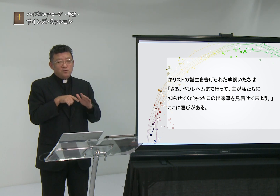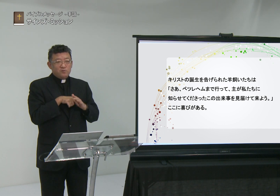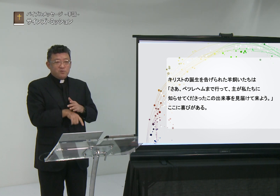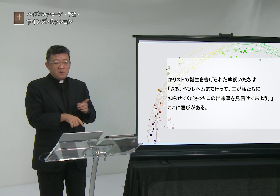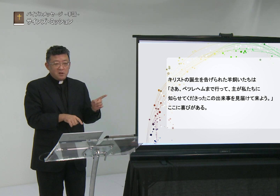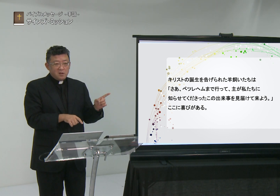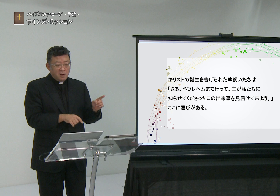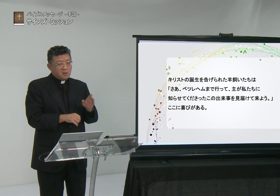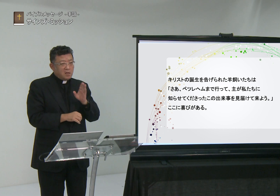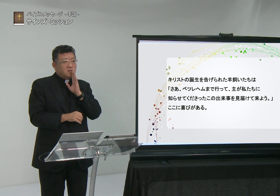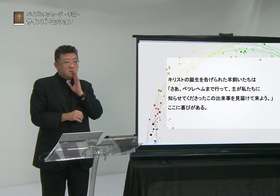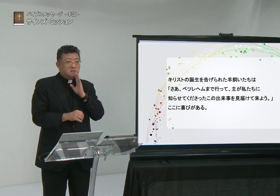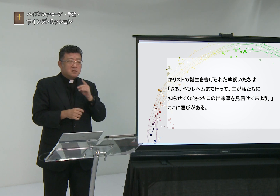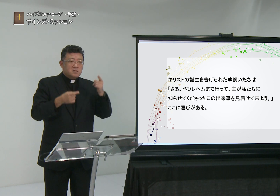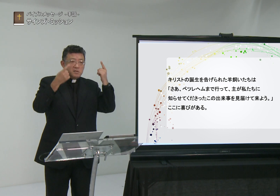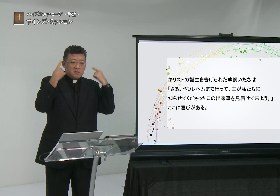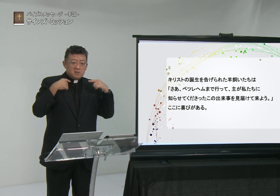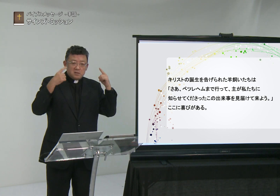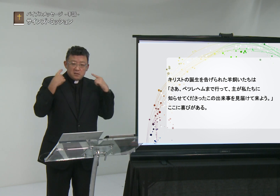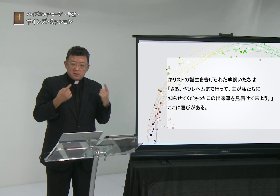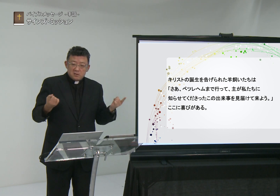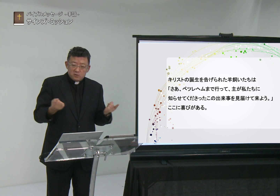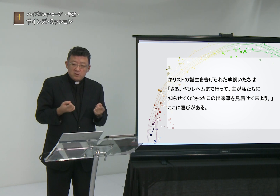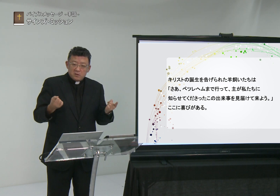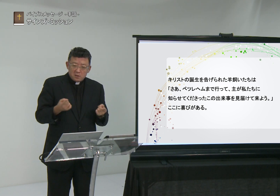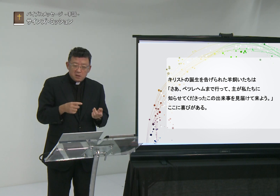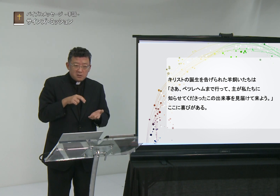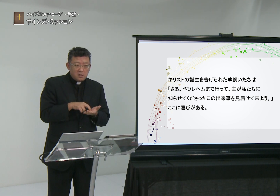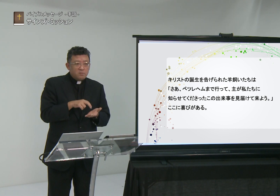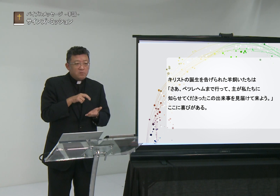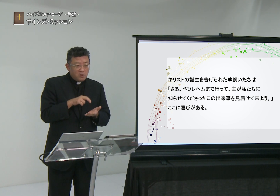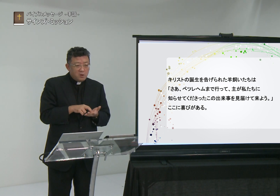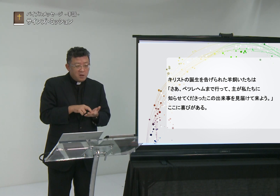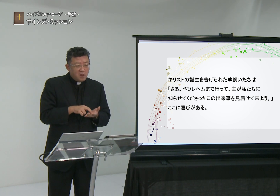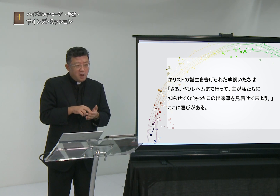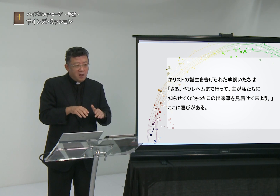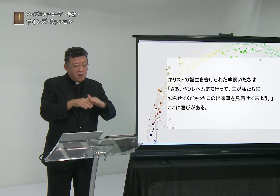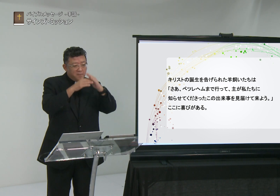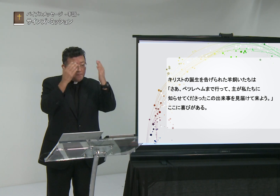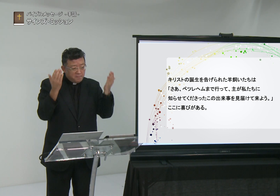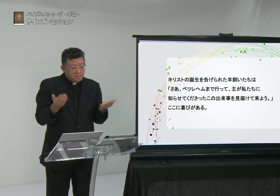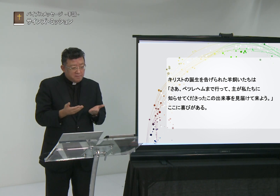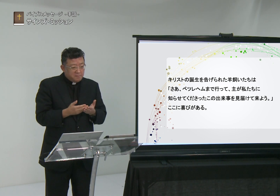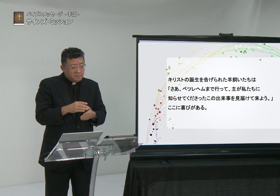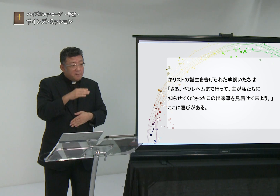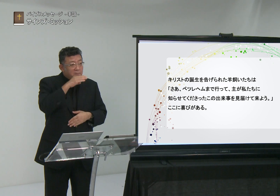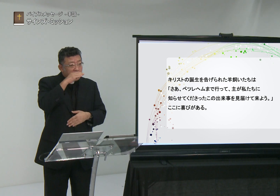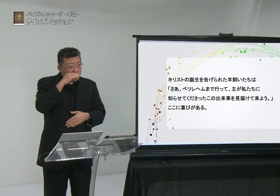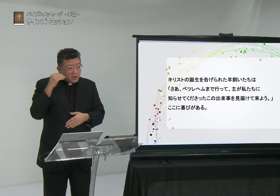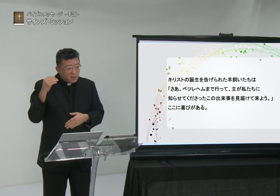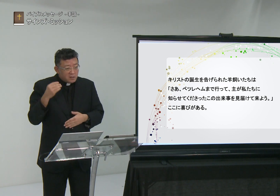だからここに喜びがあるわけです確かに羊飼いというのは